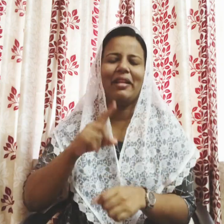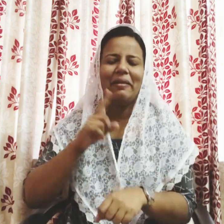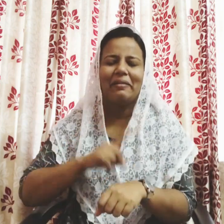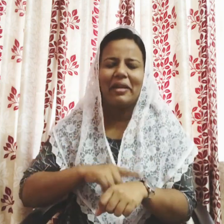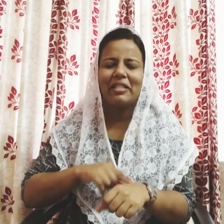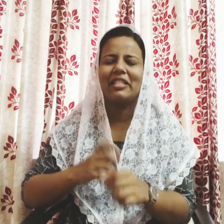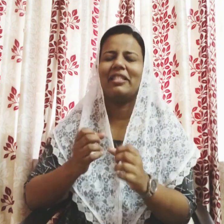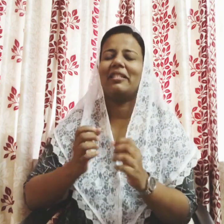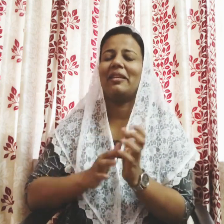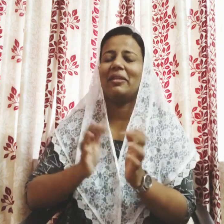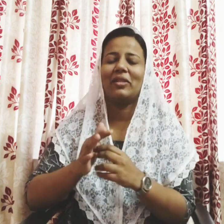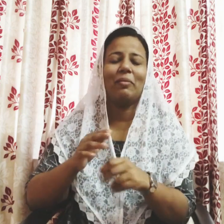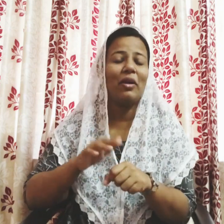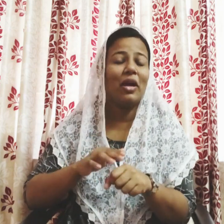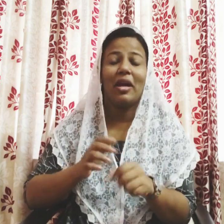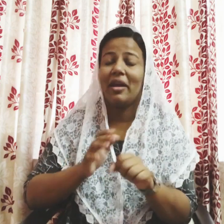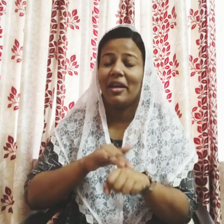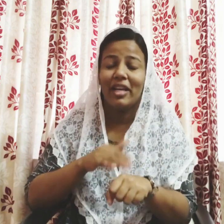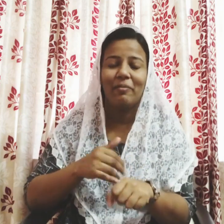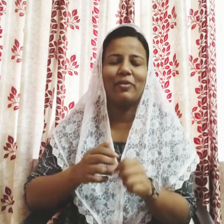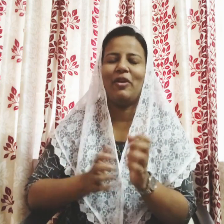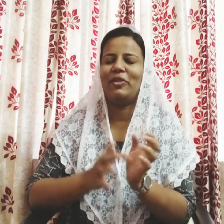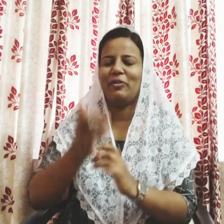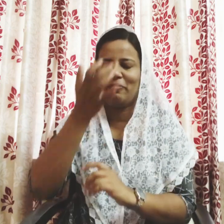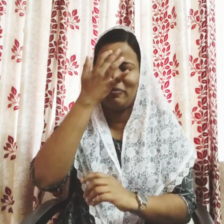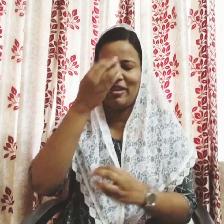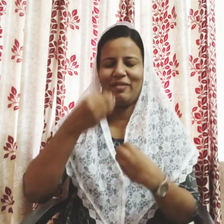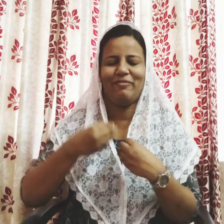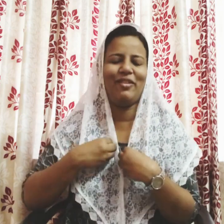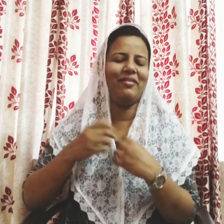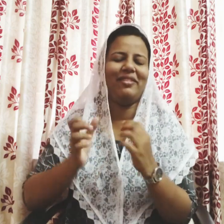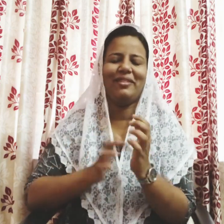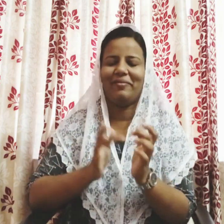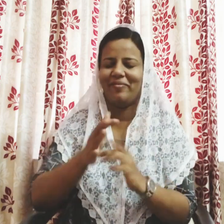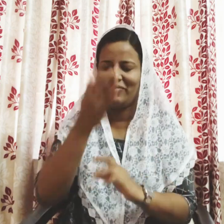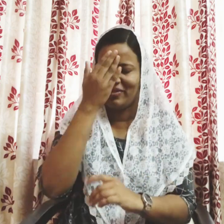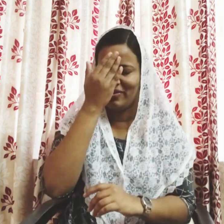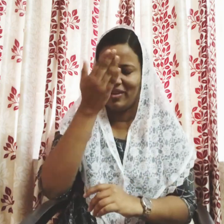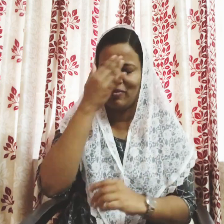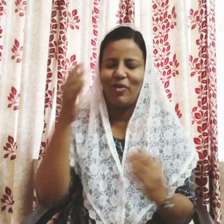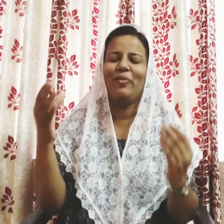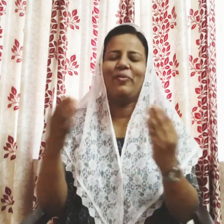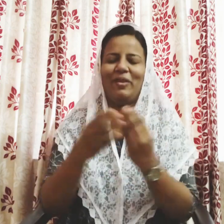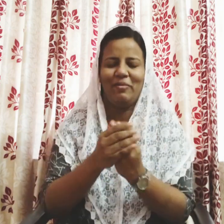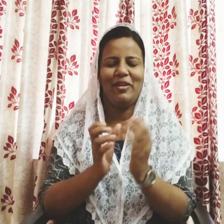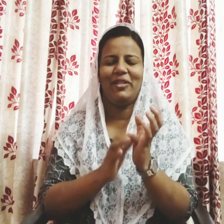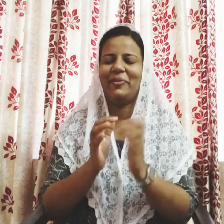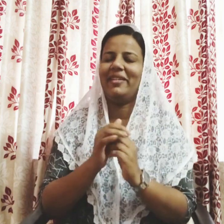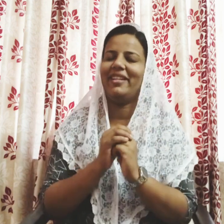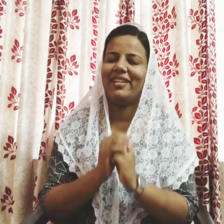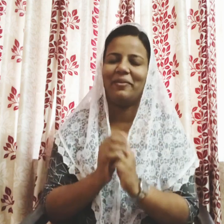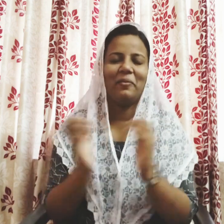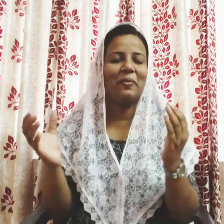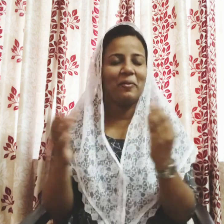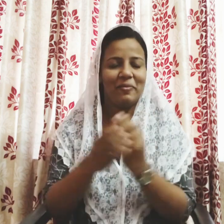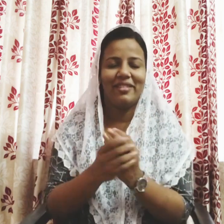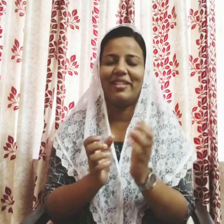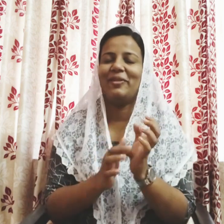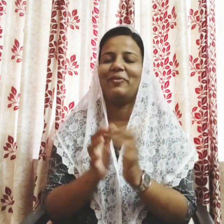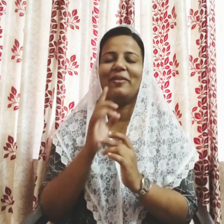തക്ക സമയത്ത് ഉണരുവാൻ കർത്താവ് ഞങ്ങൾക്ക് ഭാഗ്യം തന്നല്ലോ, അതിനായിട്ടും സ്തോത്രം. പിതാവേ, ഞങ്ങൾ ഒരുമിച്ച് അങ്ങേ ആരാധിക്കുന്നു, ഒരുമിച്ച് അങ്ങേ സ്തുതിക്കുന്നു. അതേ